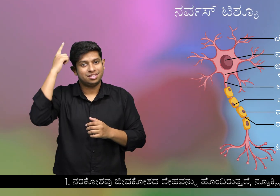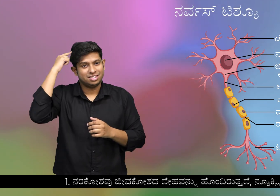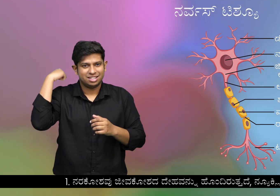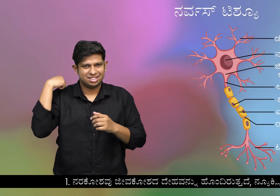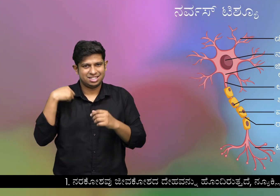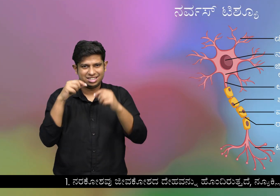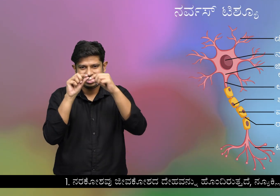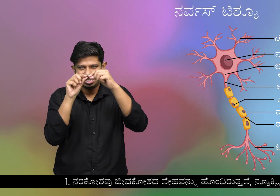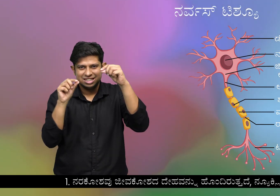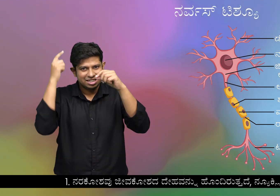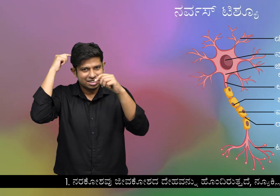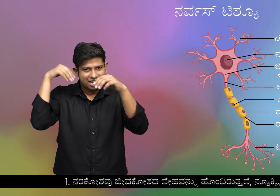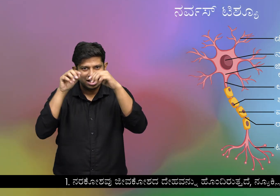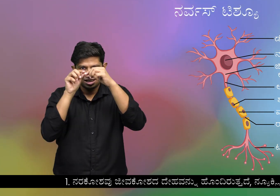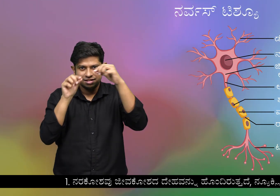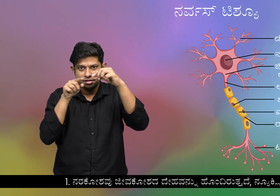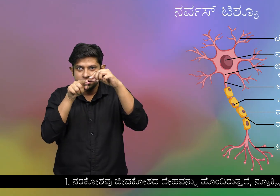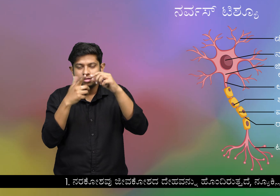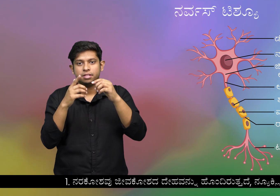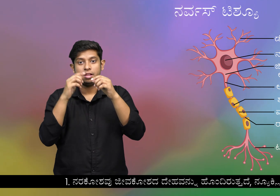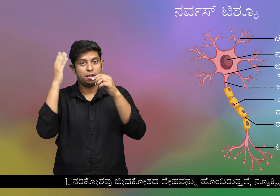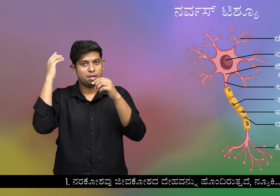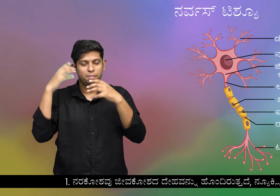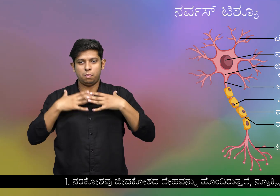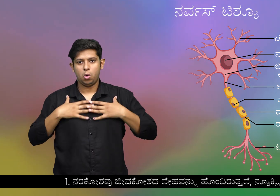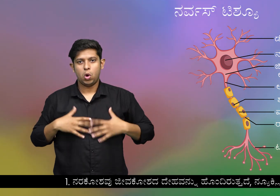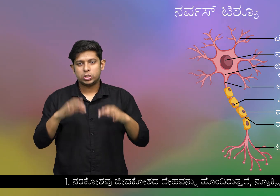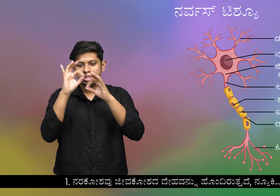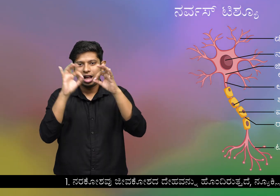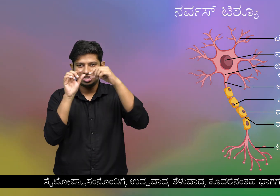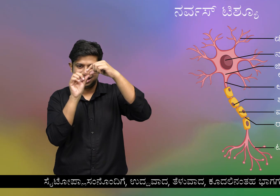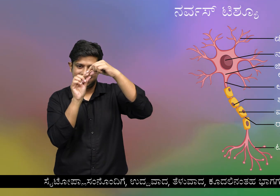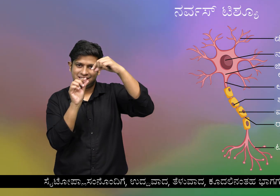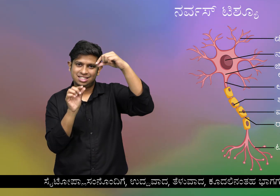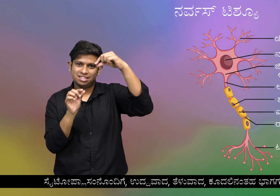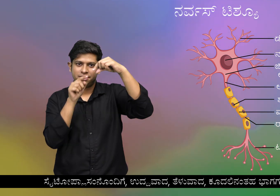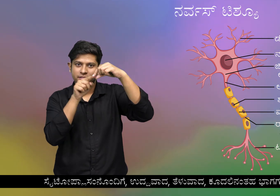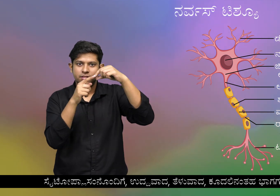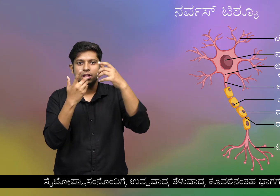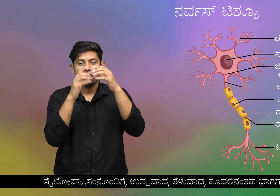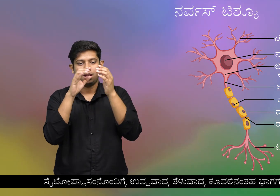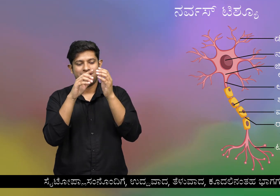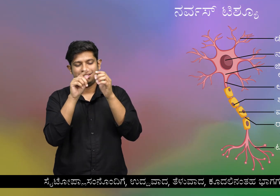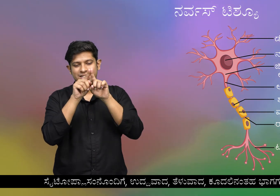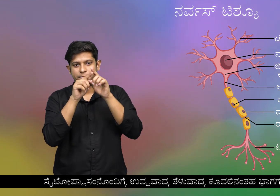ನರಕೋಶವು ಜೀವಕೋಶದ ದೇಹವನ್ನು ಹೊಂದಿರುತ್ತದೆ. ನ್ಯೂಕ್ಲಿಯಸ್ ಮತ್ತು ಸೈಟೋಪ್ಲಾಸ್ಮಾನೊಂದಿಗೆ ಉದ್ದವಾದ